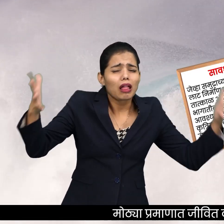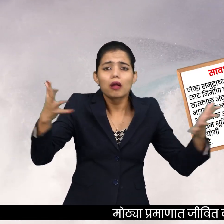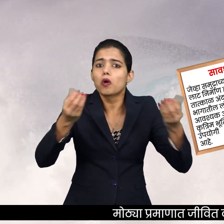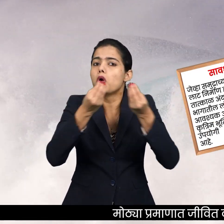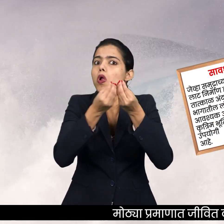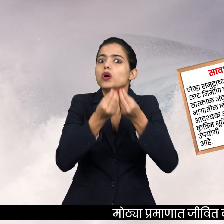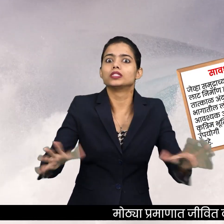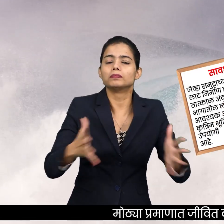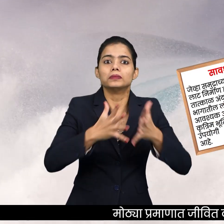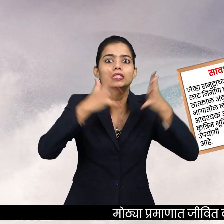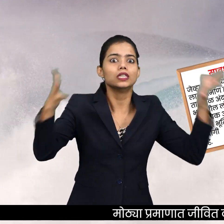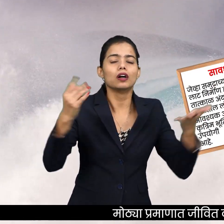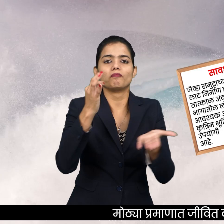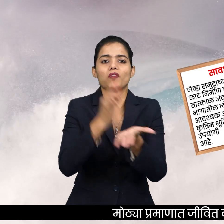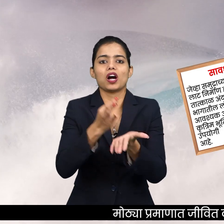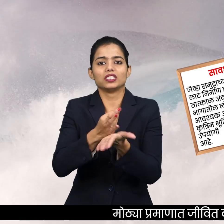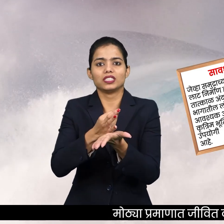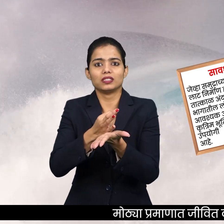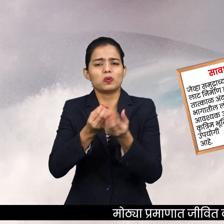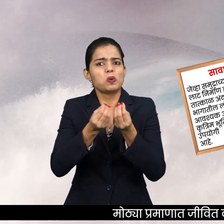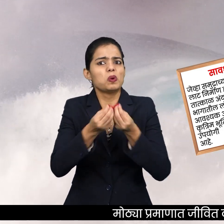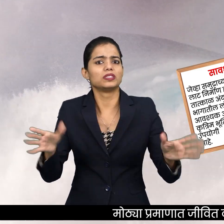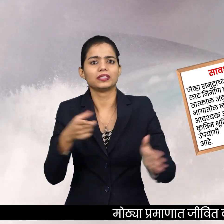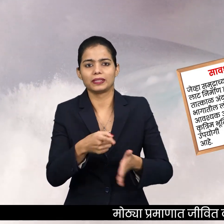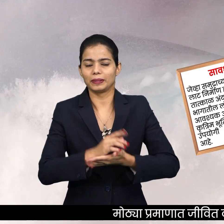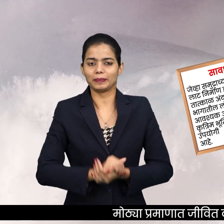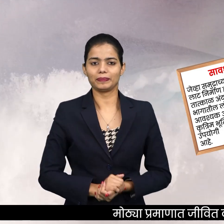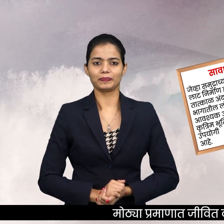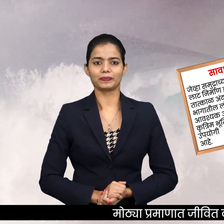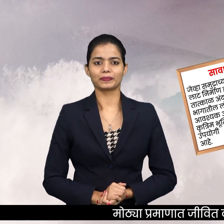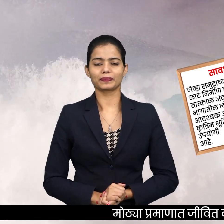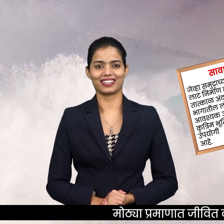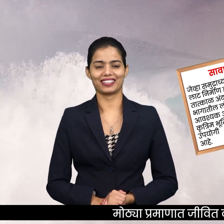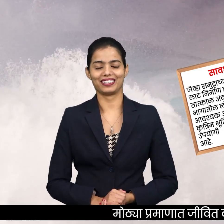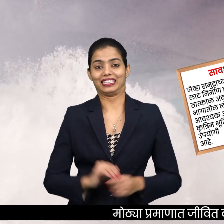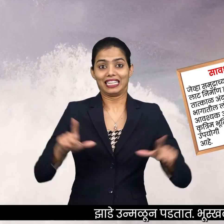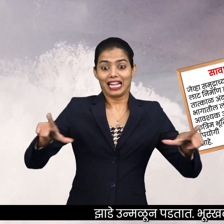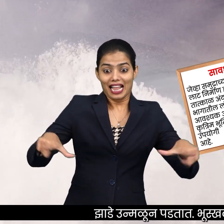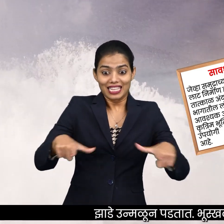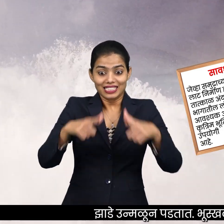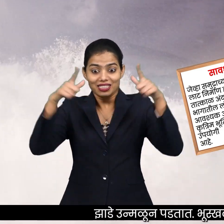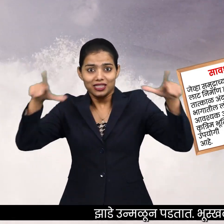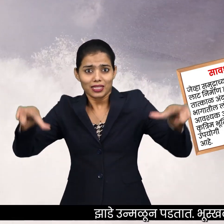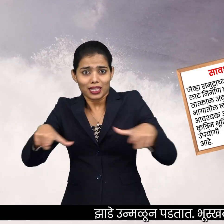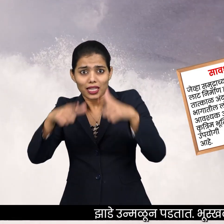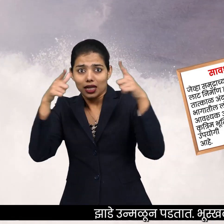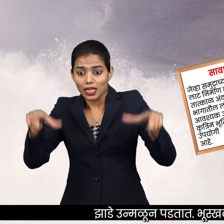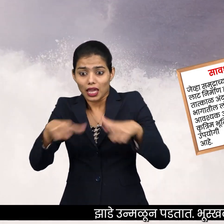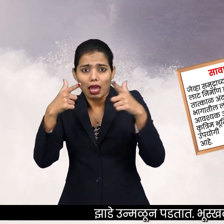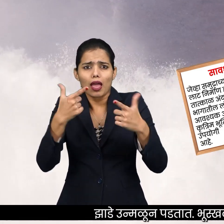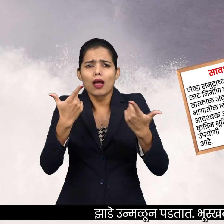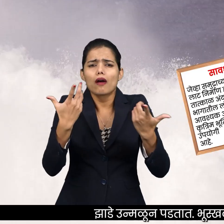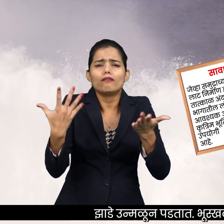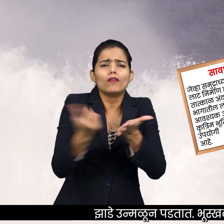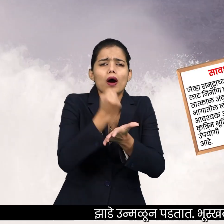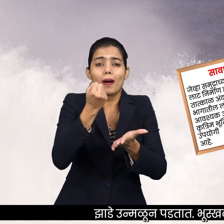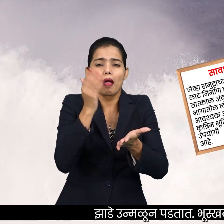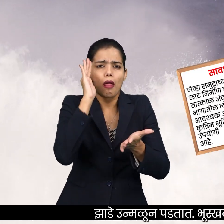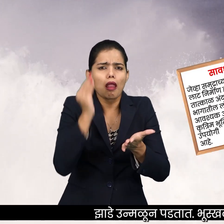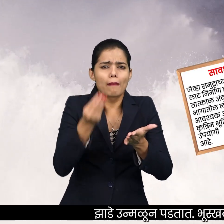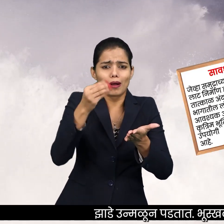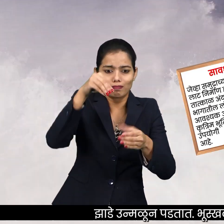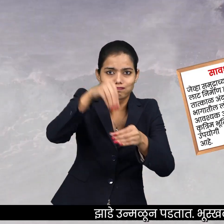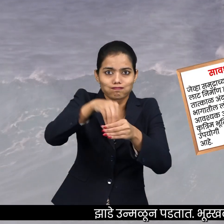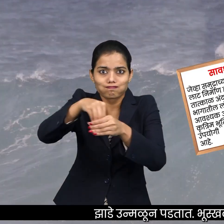दुसरं, मोठ्या प्रमाणात जीवित व वित्तहानी झाली आहे. तिसरा, झाडे उन्मळून